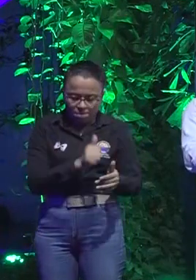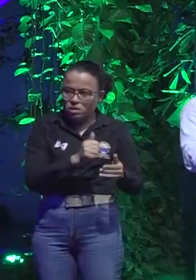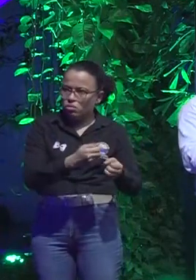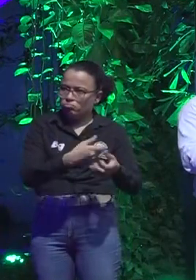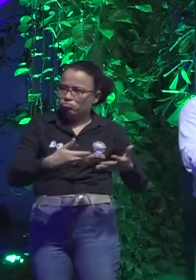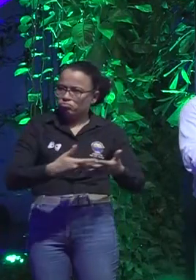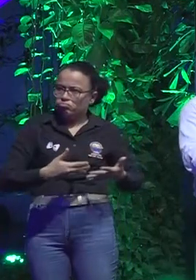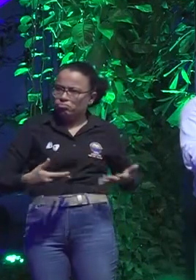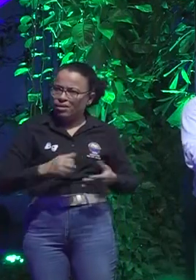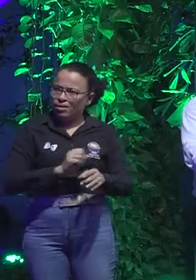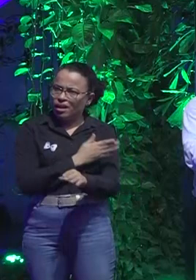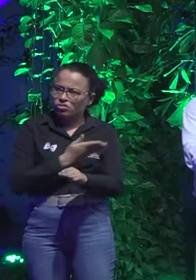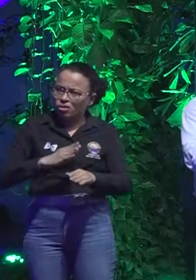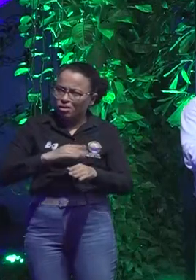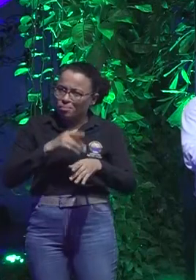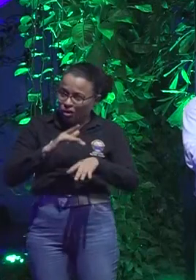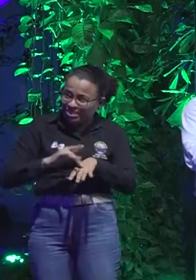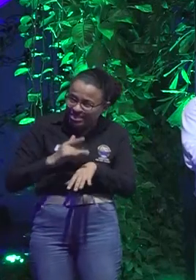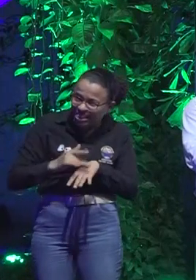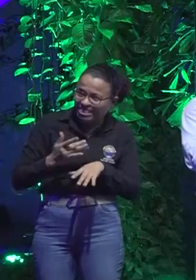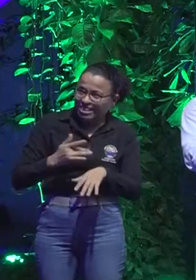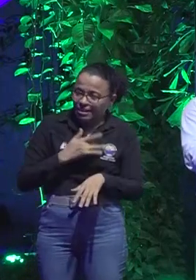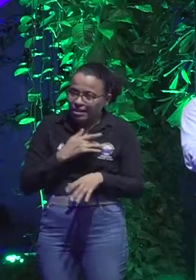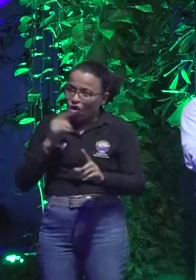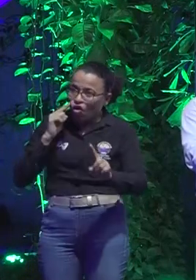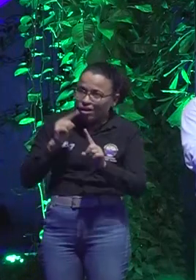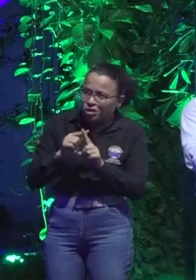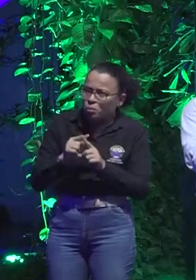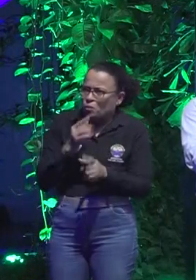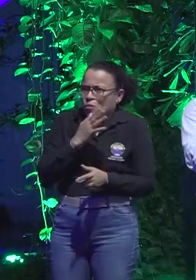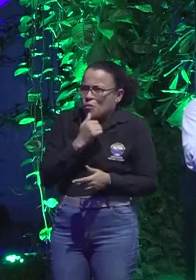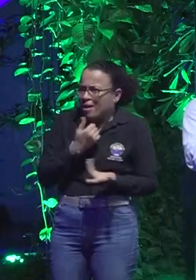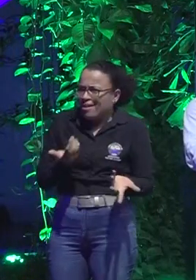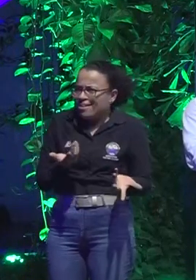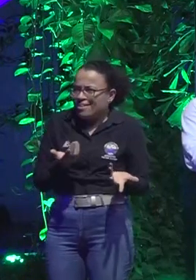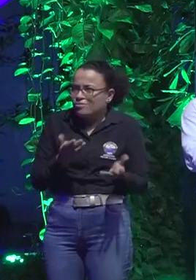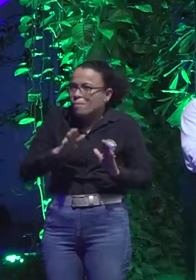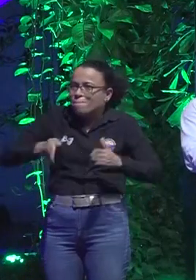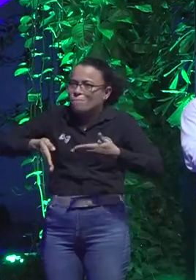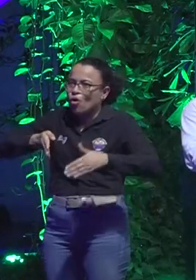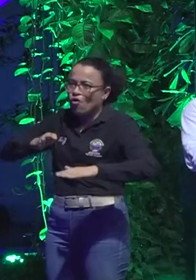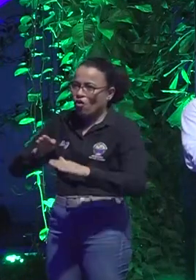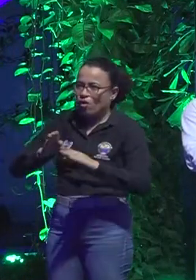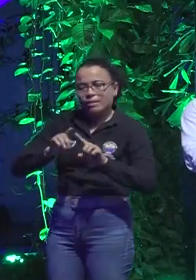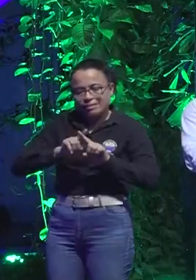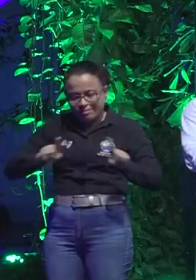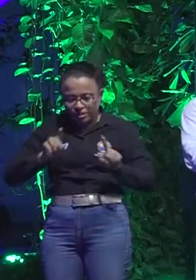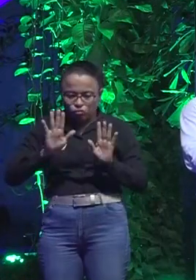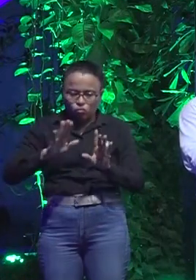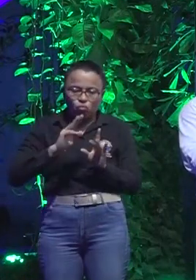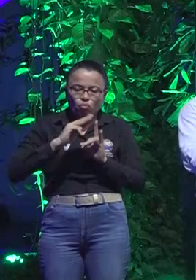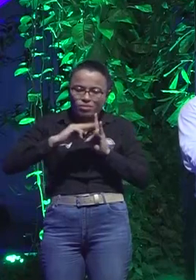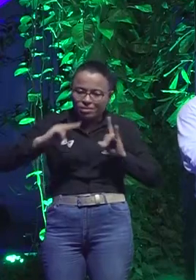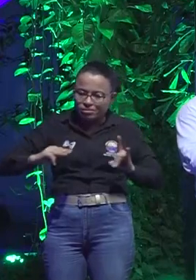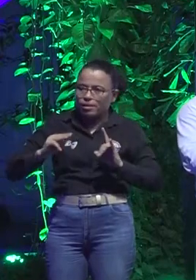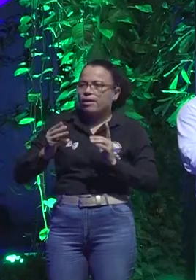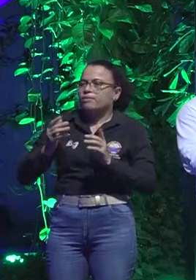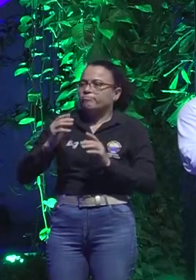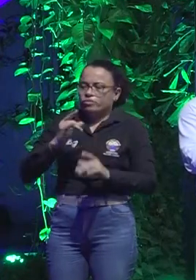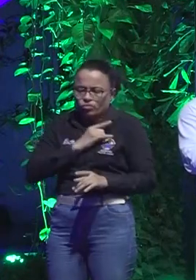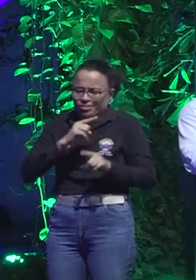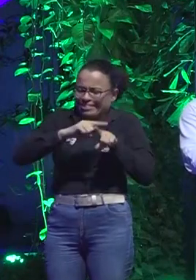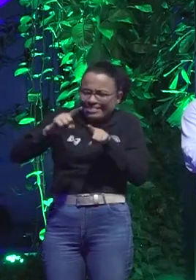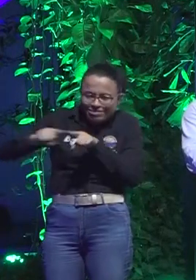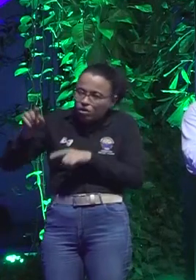universidad, no la del Magdalena, todas tienen que cambiar en ese sentido. Hay una estrategia, hay una debilidad que hemos identificado,